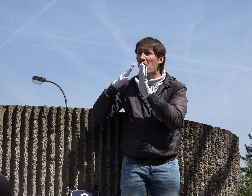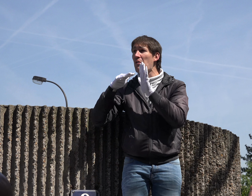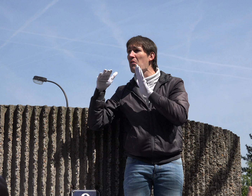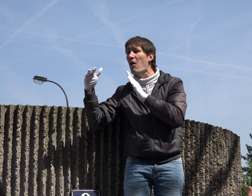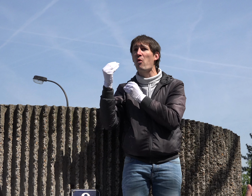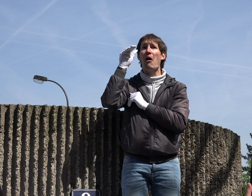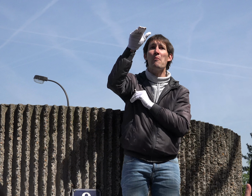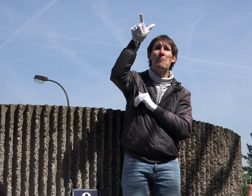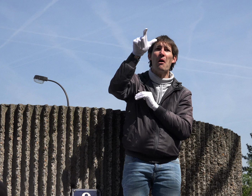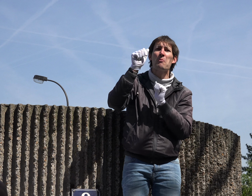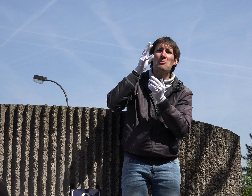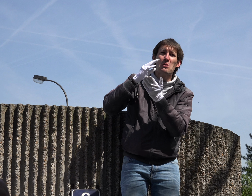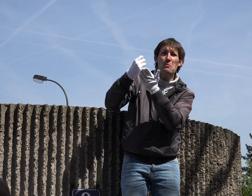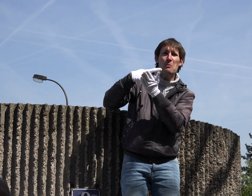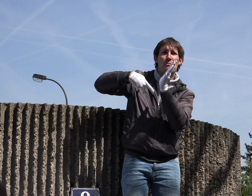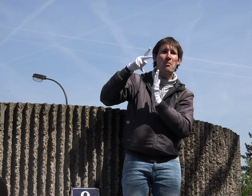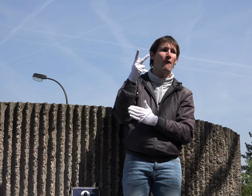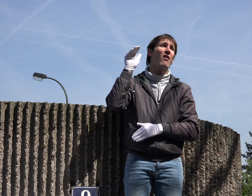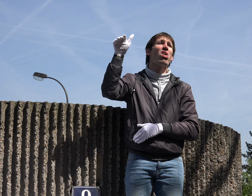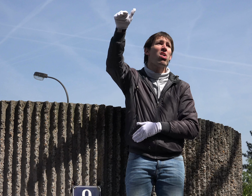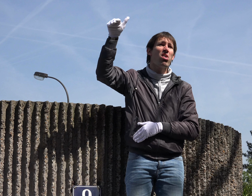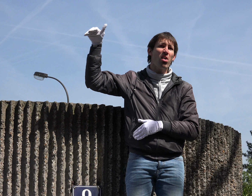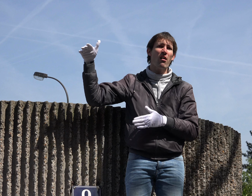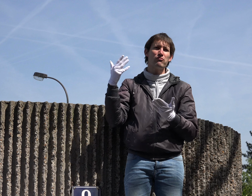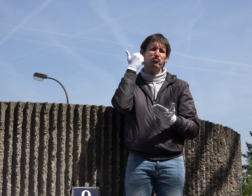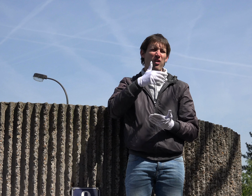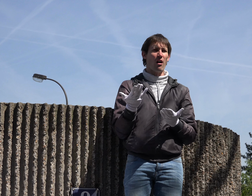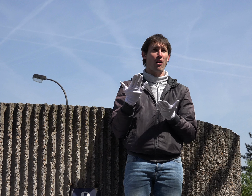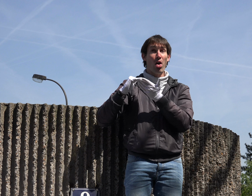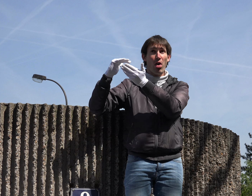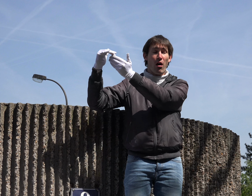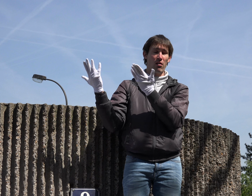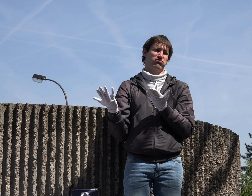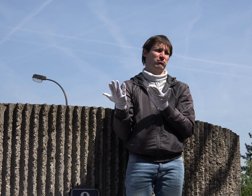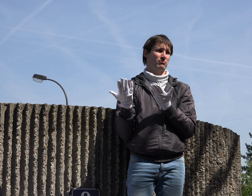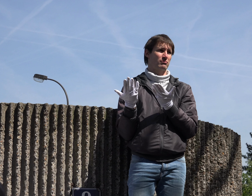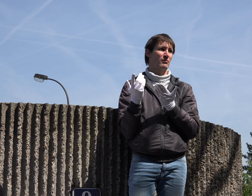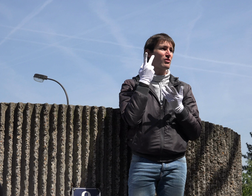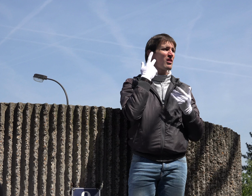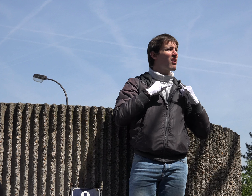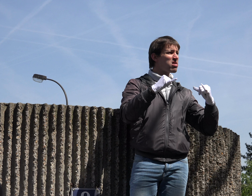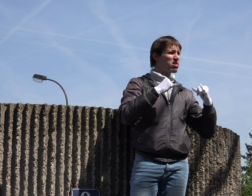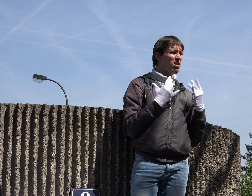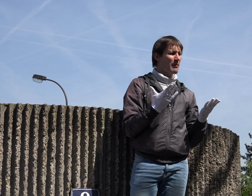pas. Ou alors, faut qu'ils aillent voir sur Internet, pour avoir des informations, demander à d'autres pour avoir plus d'informations. Donc, c'est vraiment pénible aussi d'être obligé